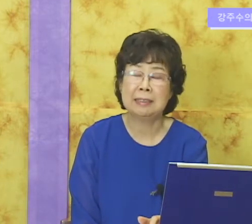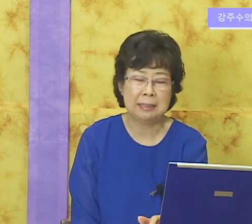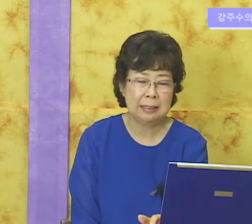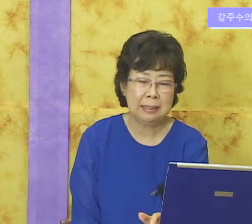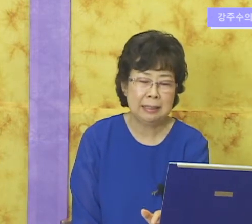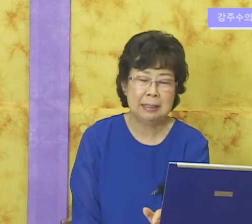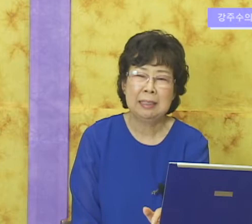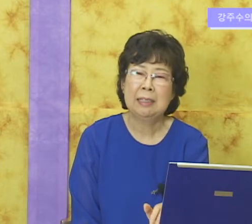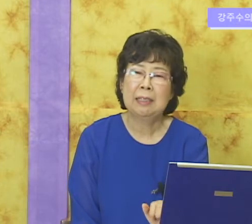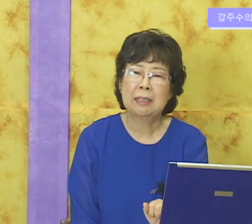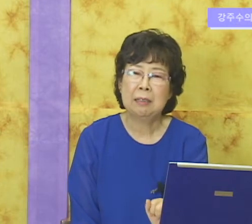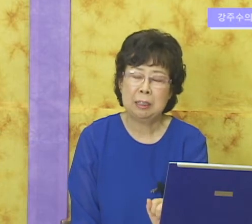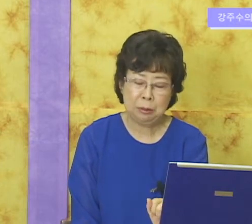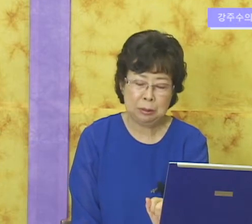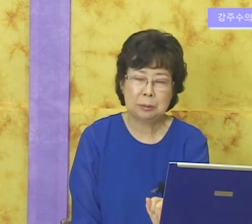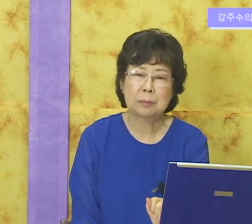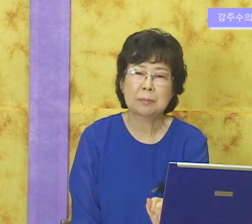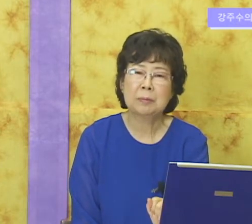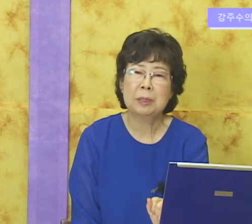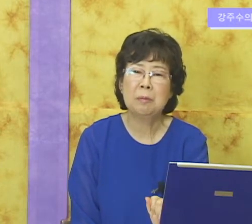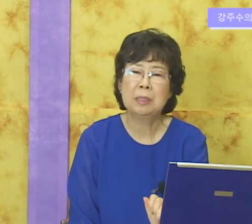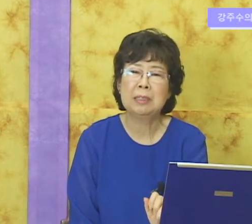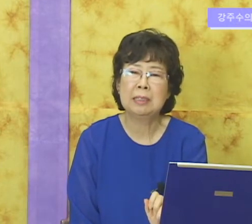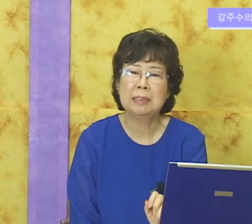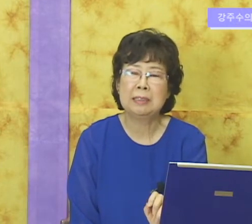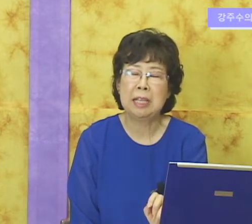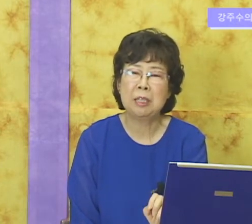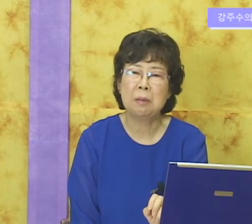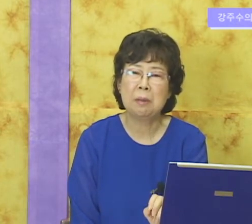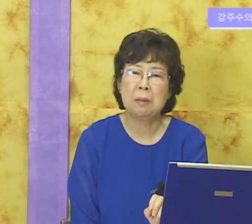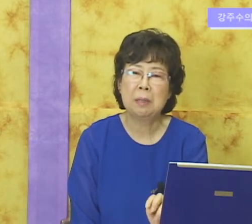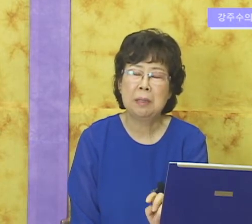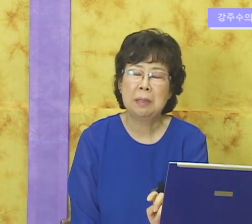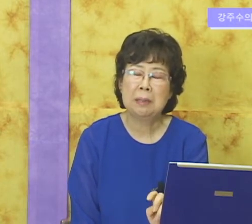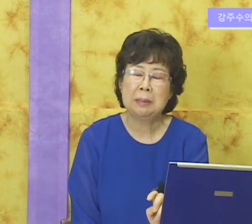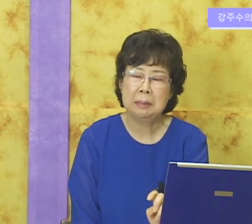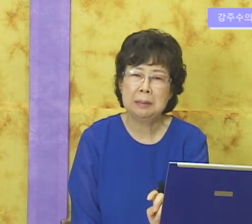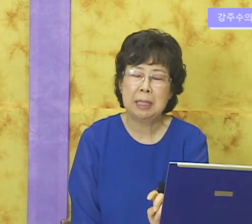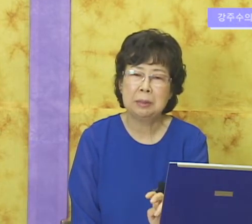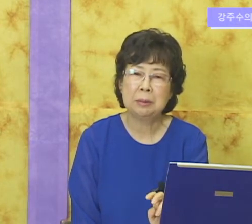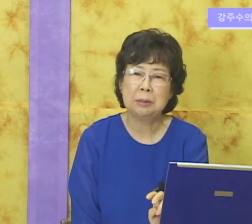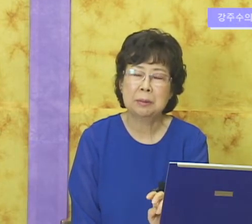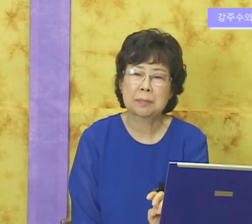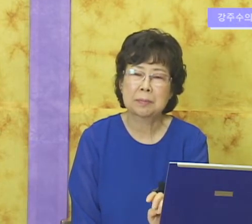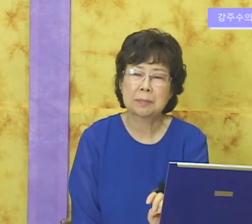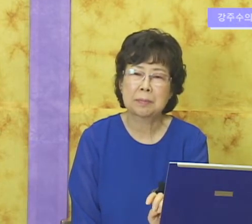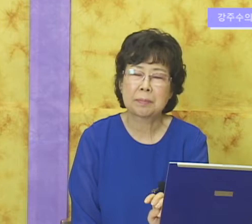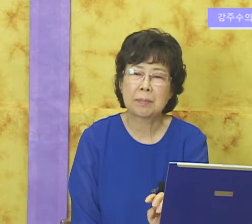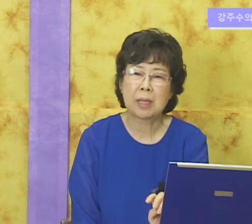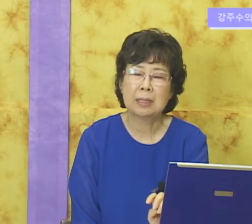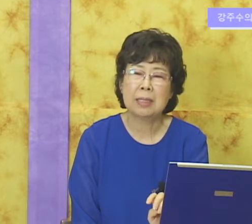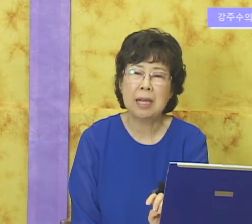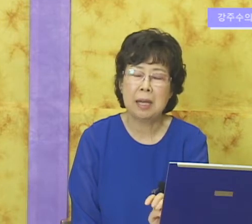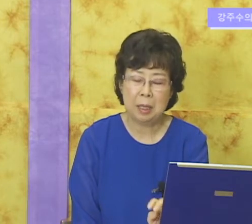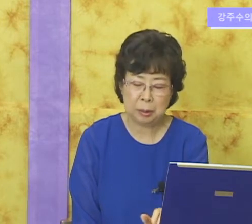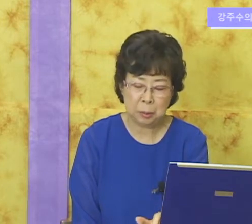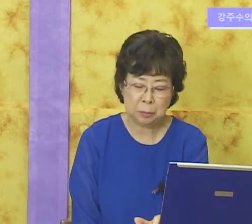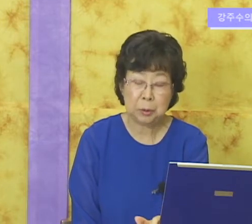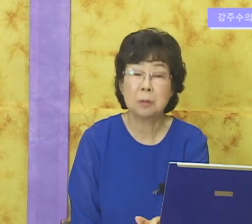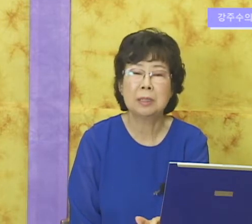우리들한테는 그 아주 처음 듣는 얘기로 저는 아주 크게 좀